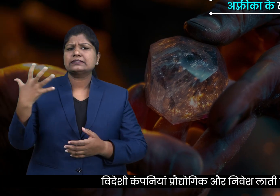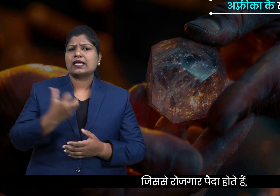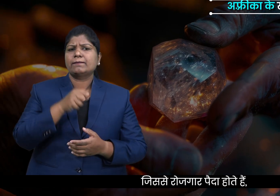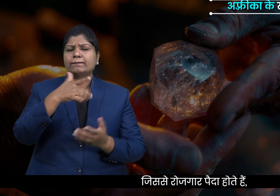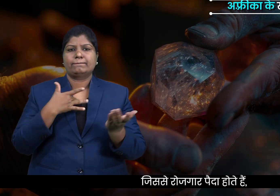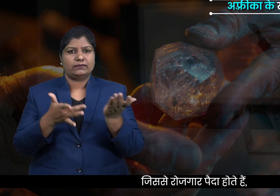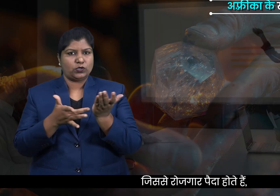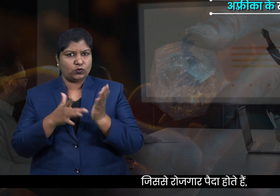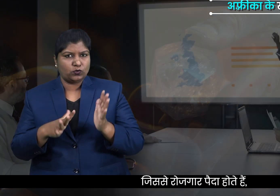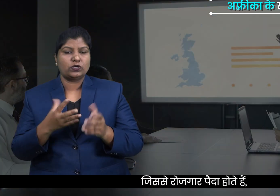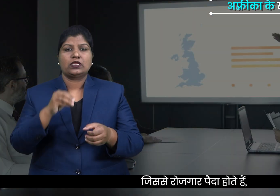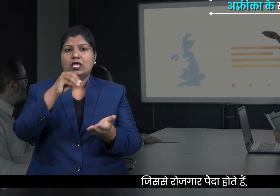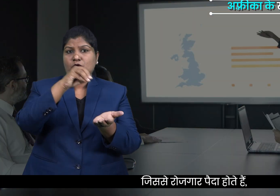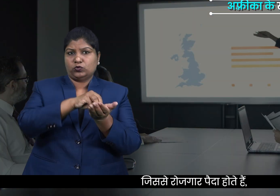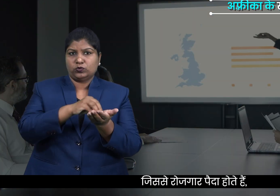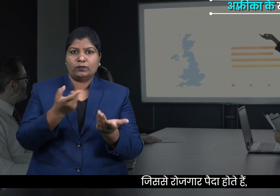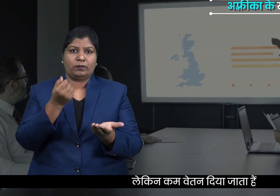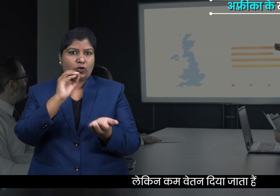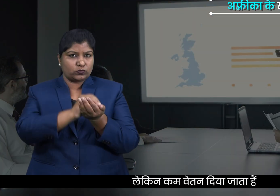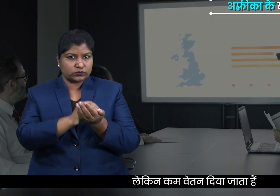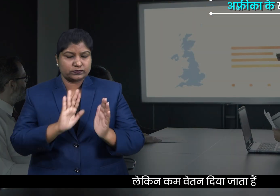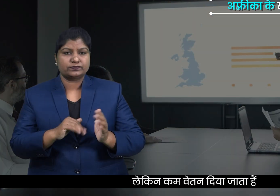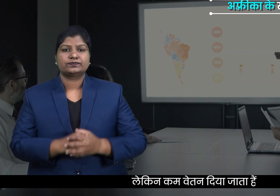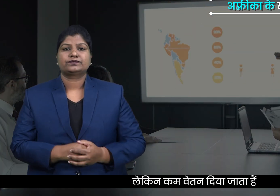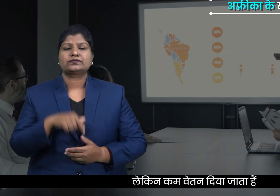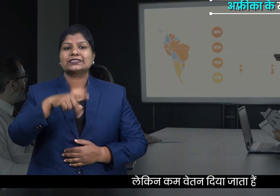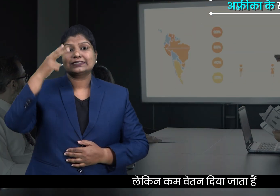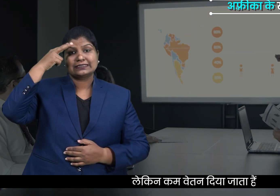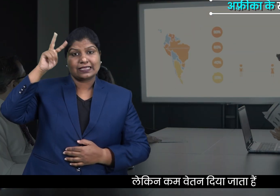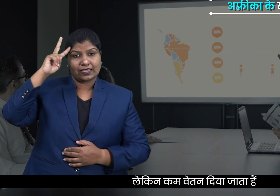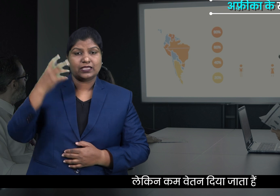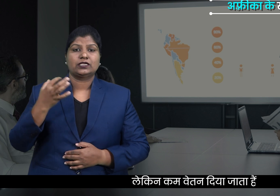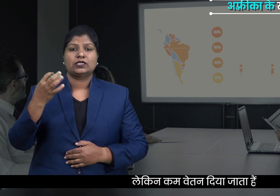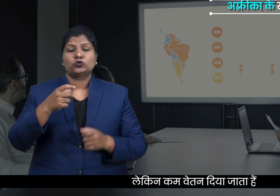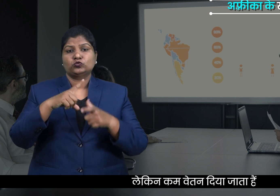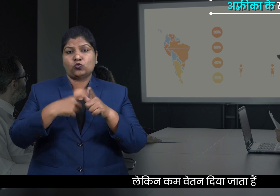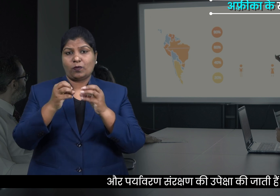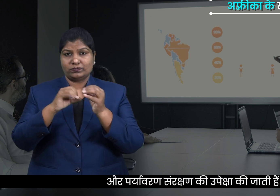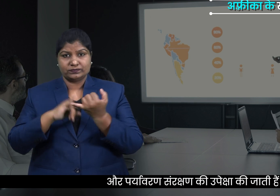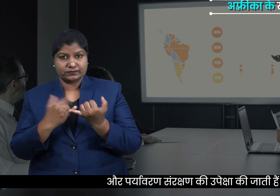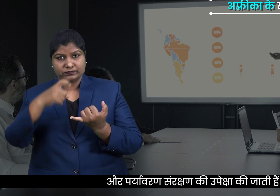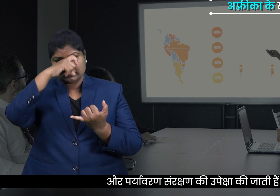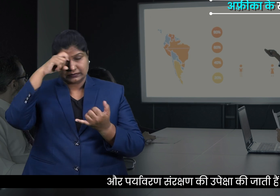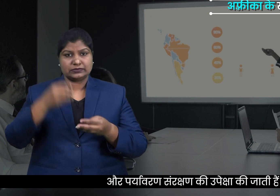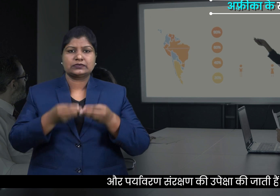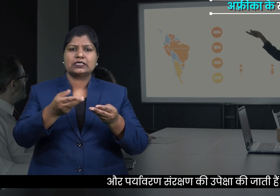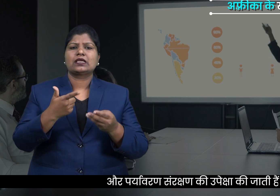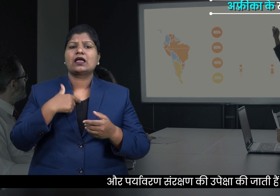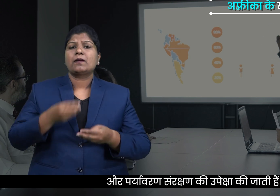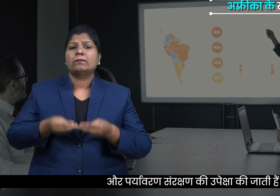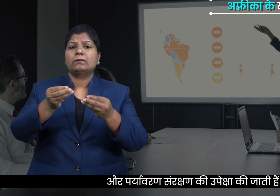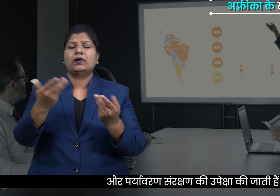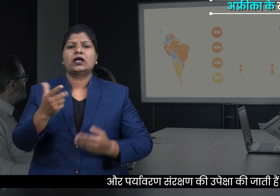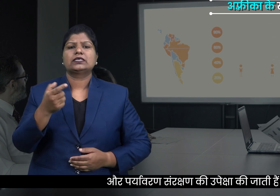है जिससे रोजगार पैदा होते हैं, लेकिन कम वेतन दिया जाता है और पर्यावरण संरक्षण